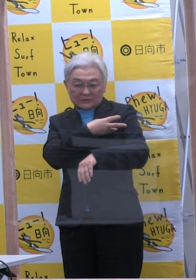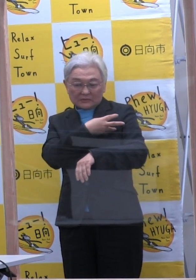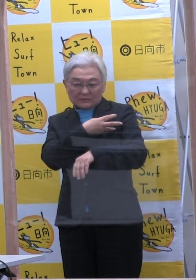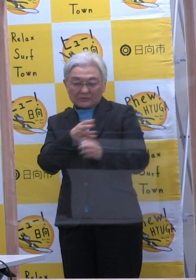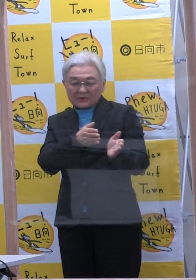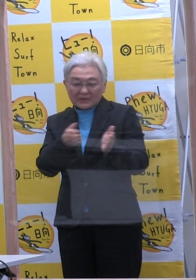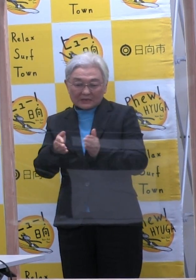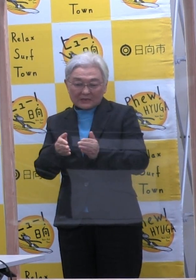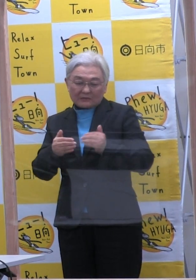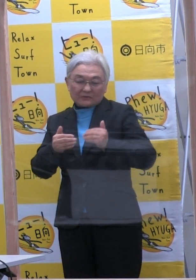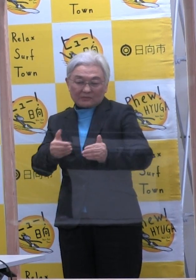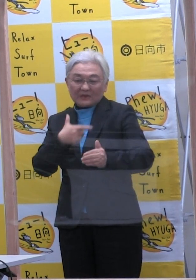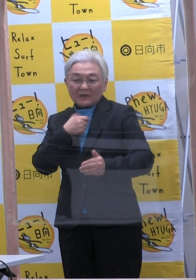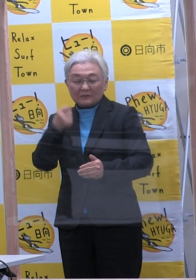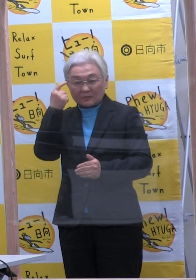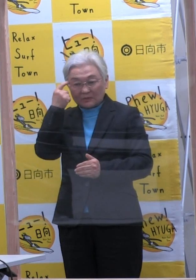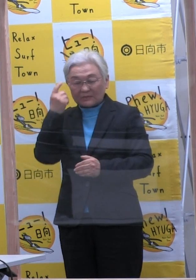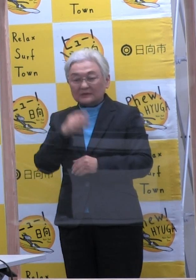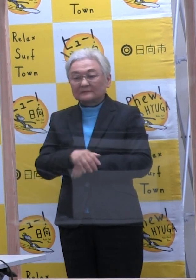してまいります。